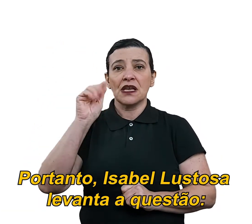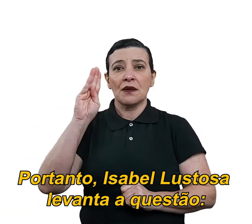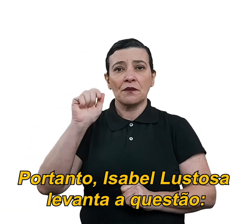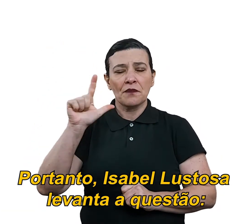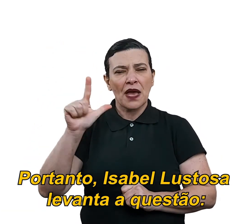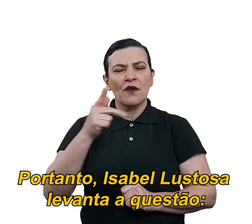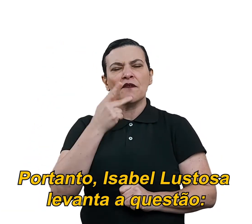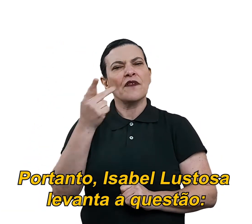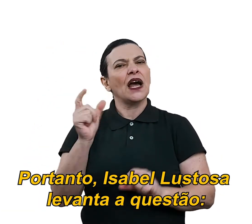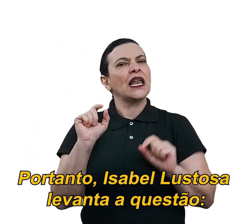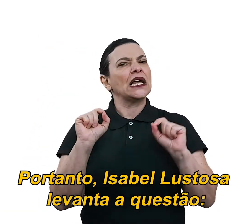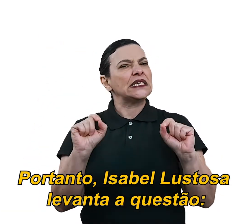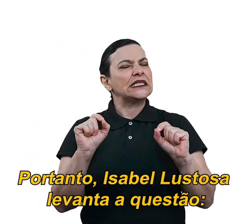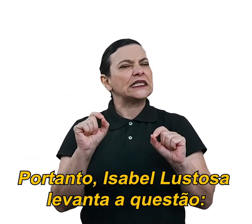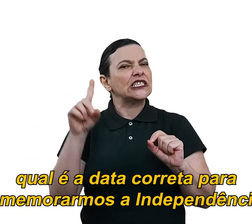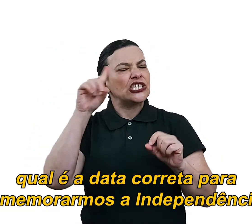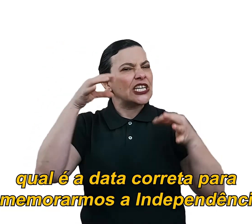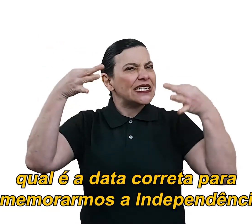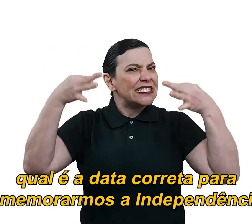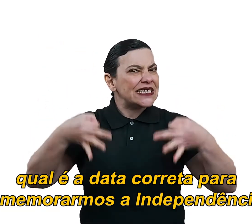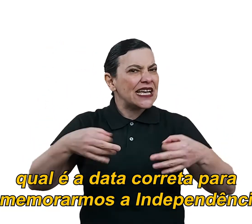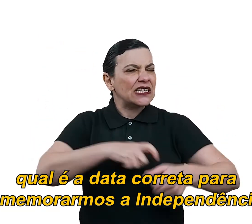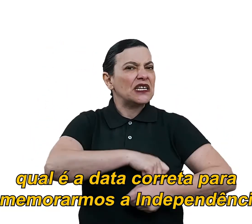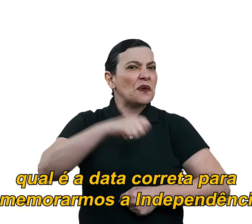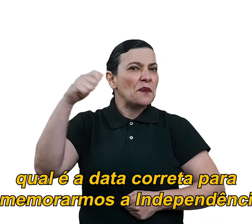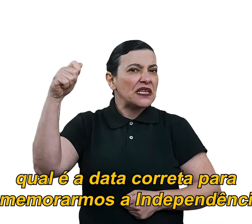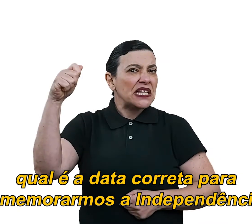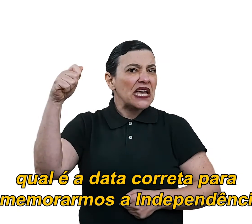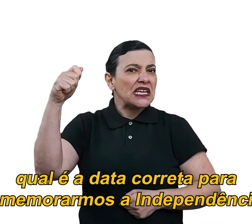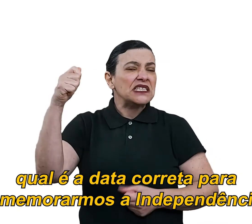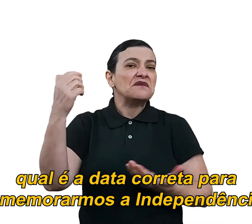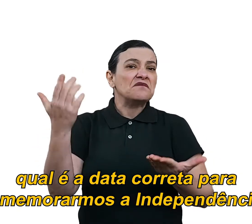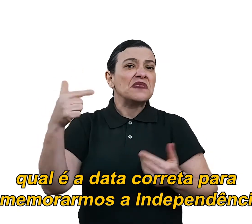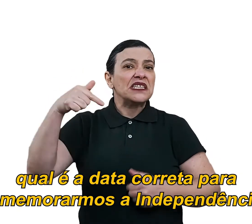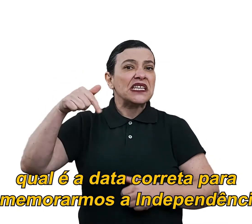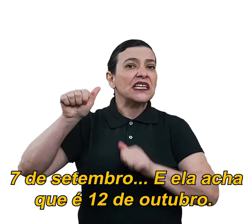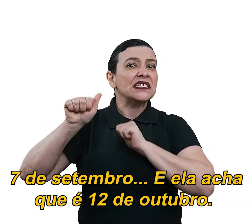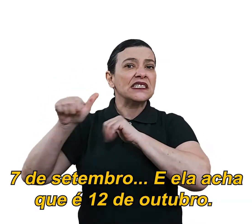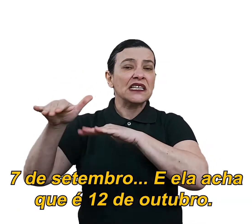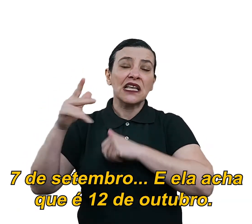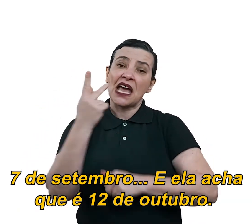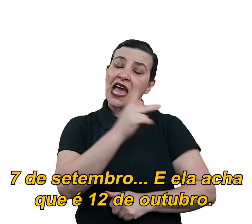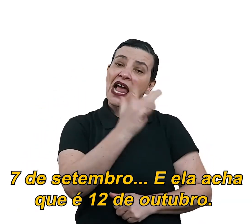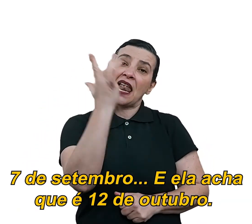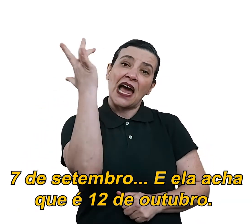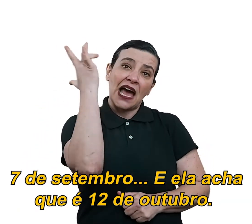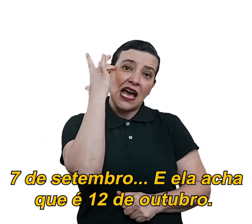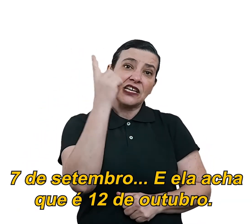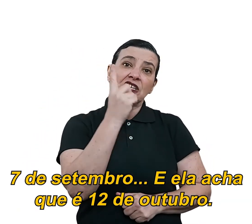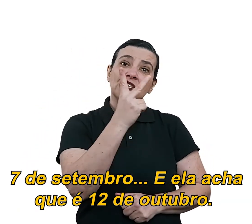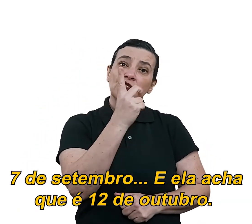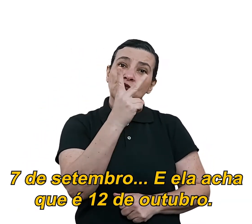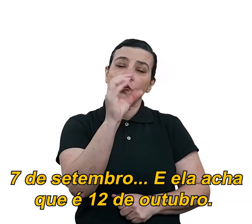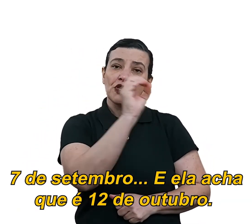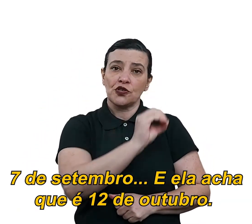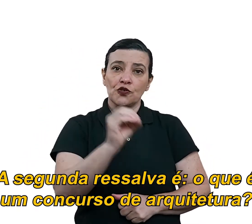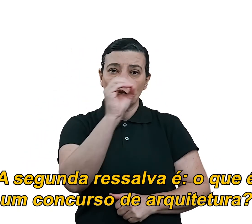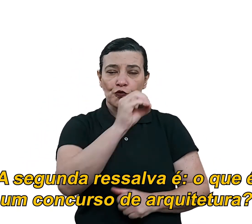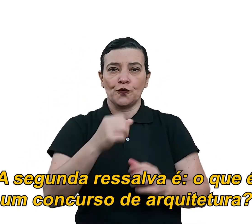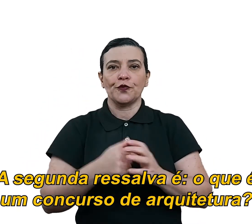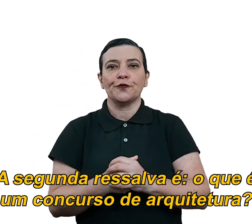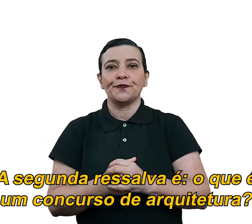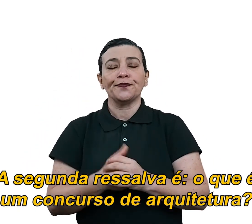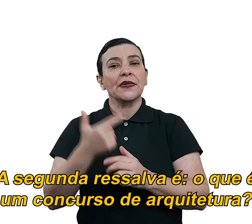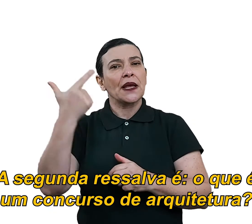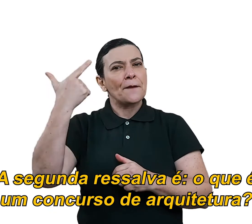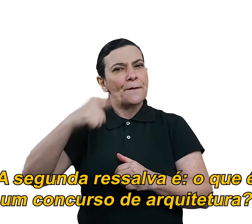Portanto, Isabel Lustosa levanta a questão: qual é a data correta para comemorarmos a independência? 7 de setembro, e ela acha que é 12 de outubro.